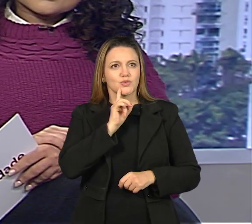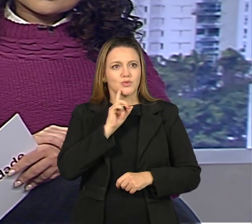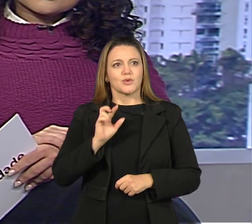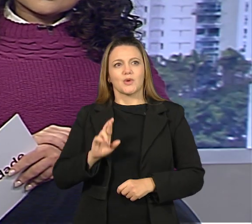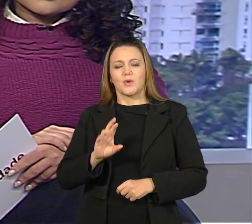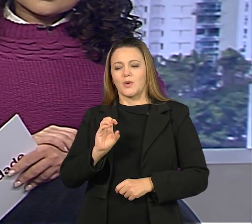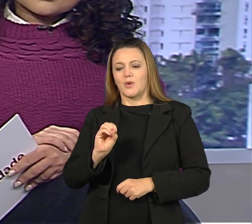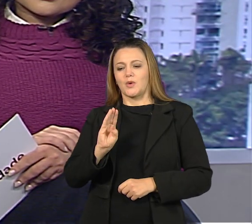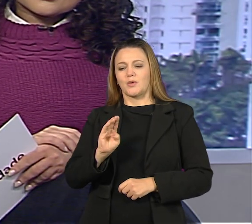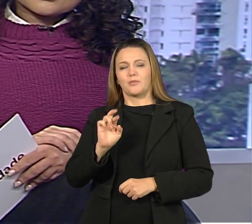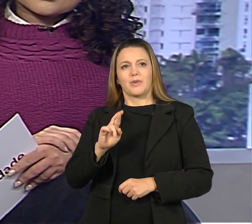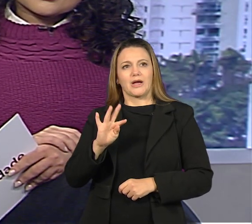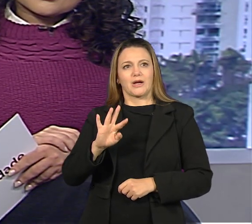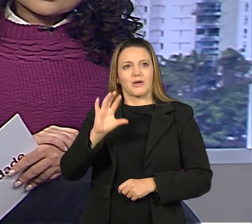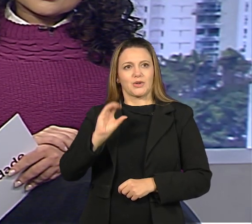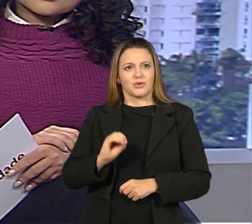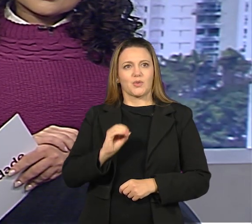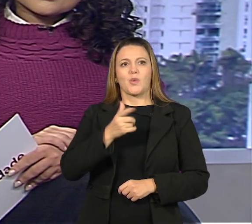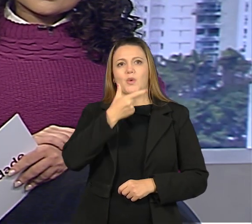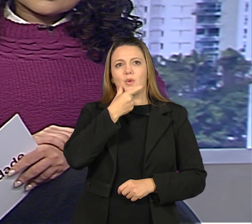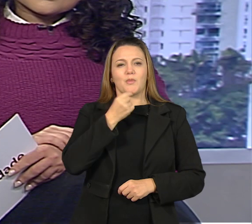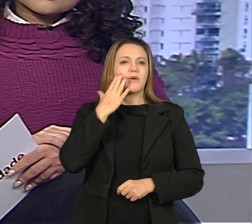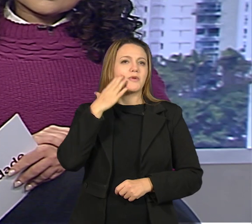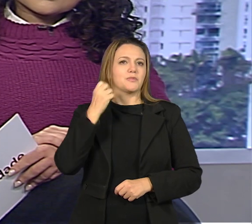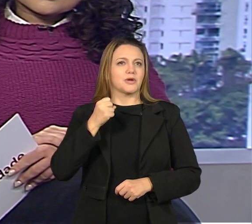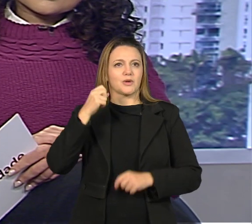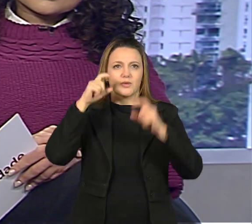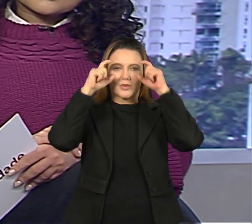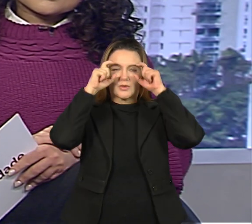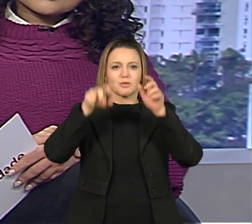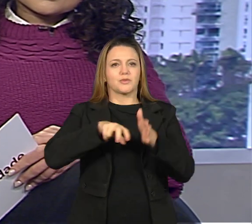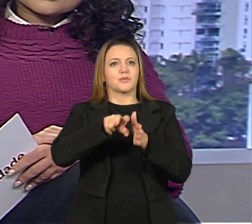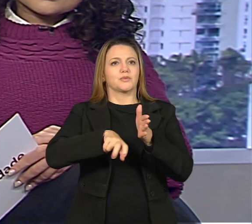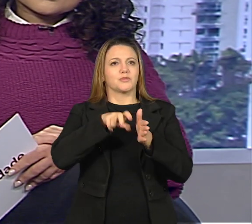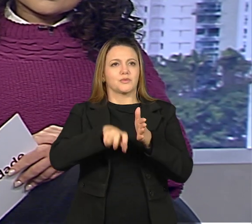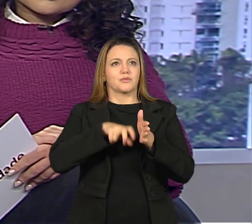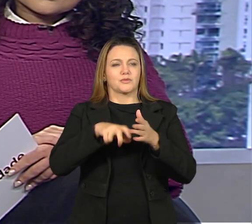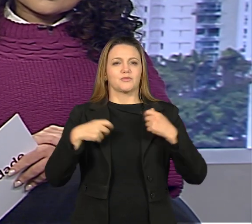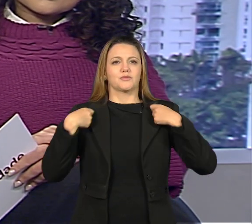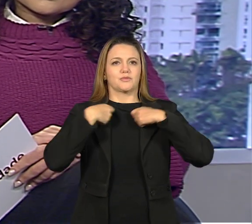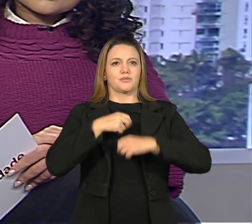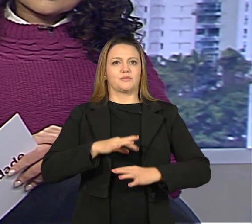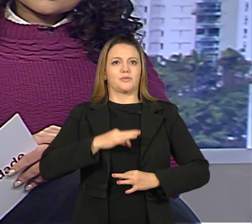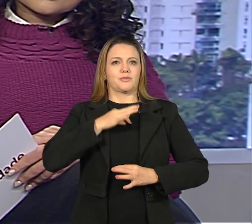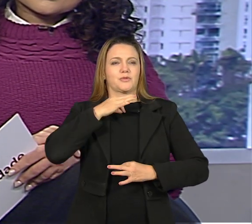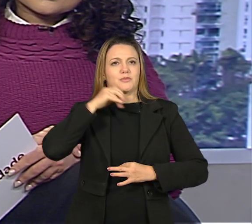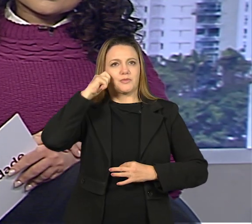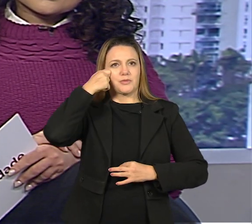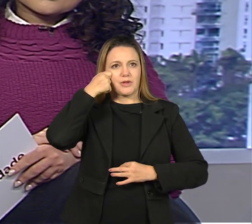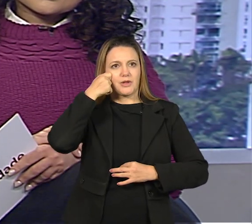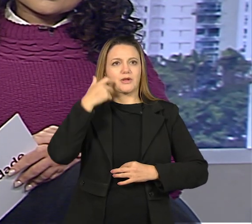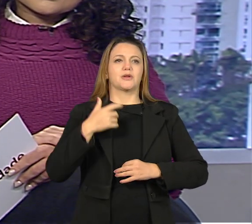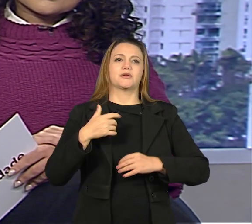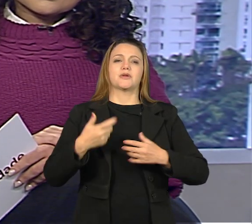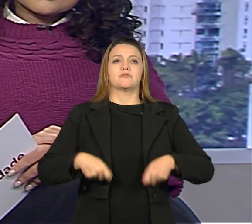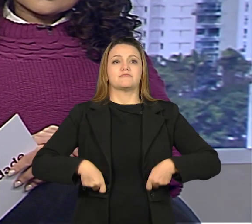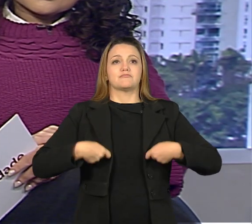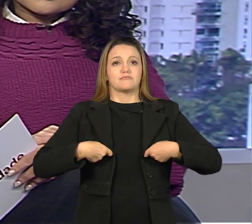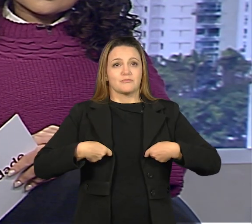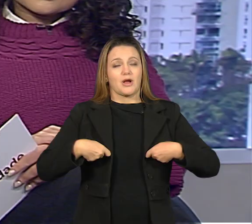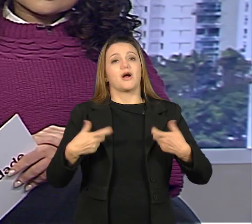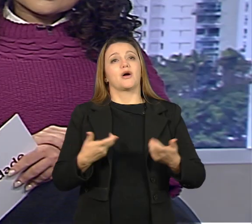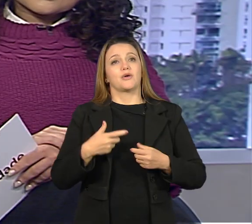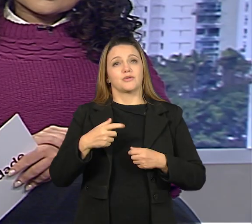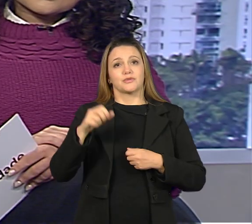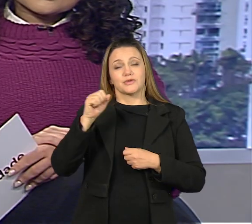sou o Roberto Rios, um homem branco, uso óculos, sou cadeirante, estou usando uma camisa preta, uma calça jeans azul escura